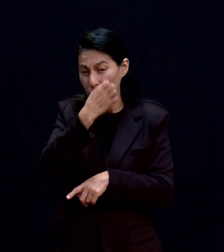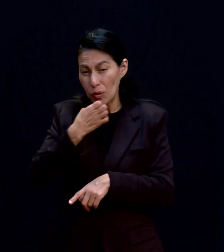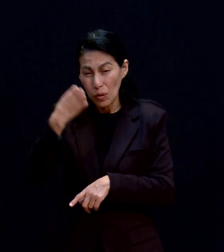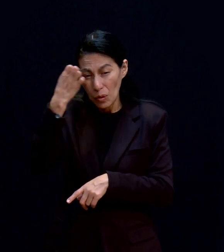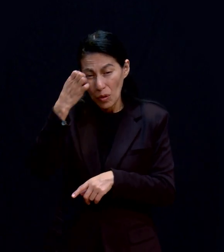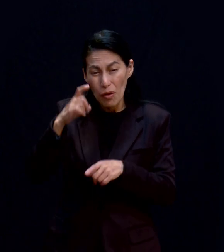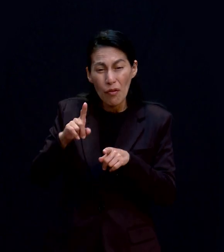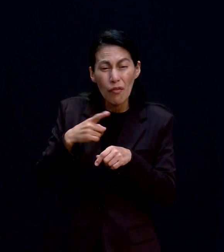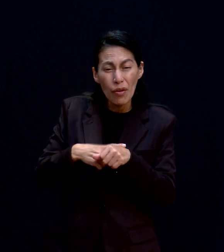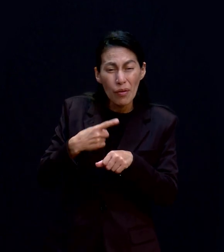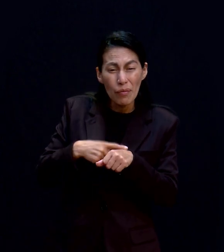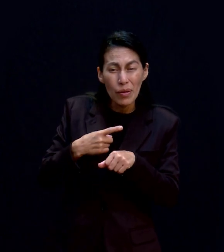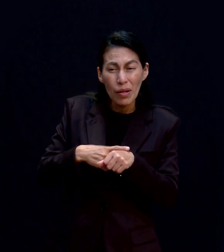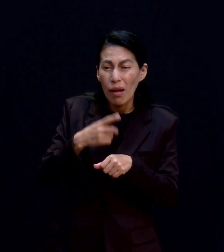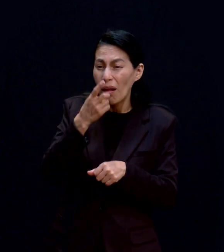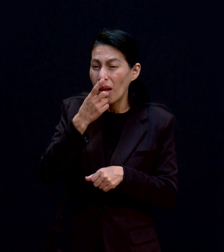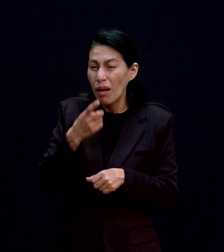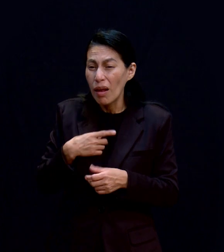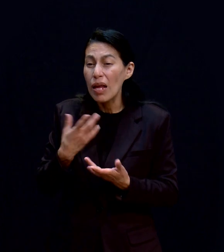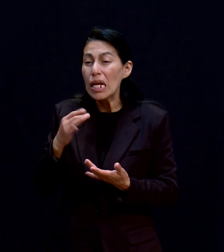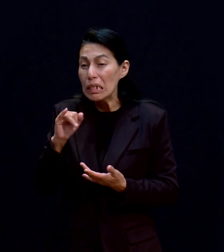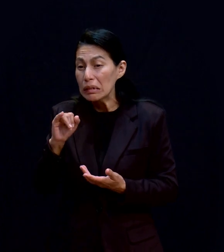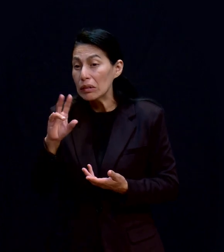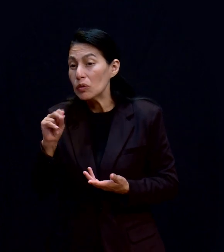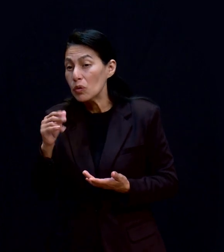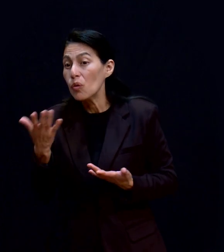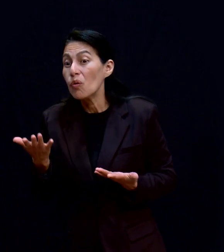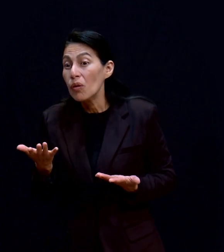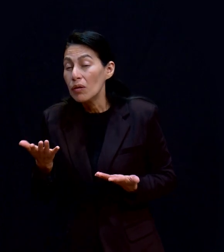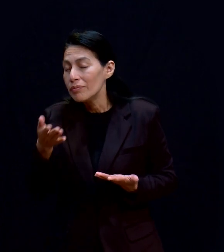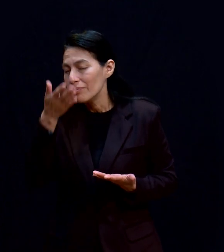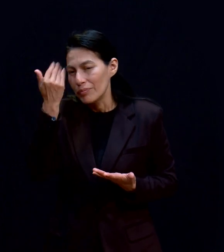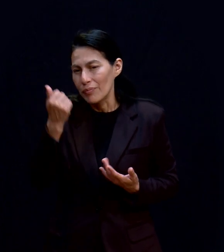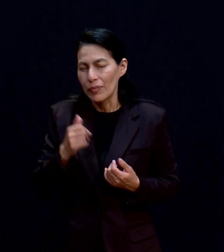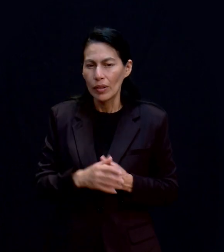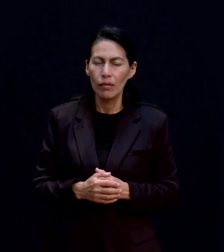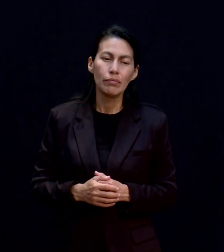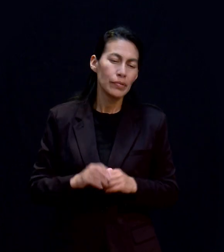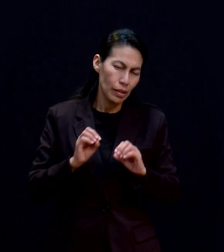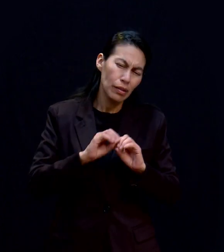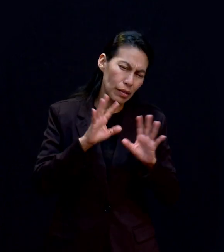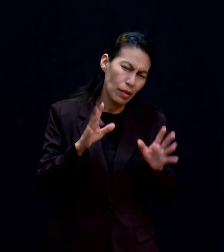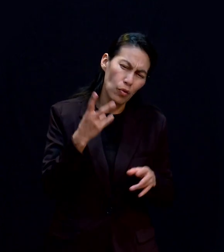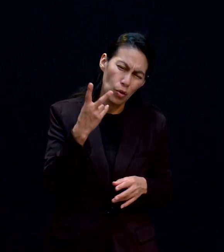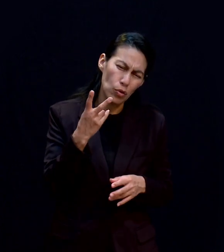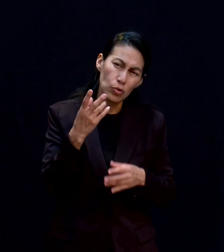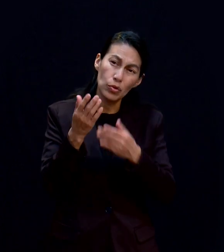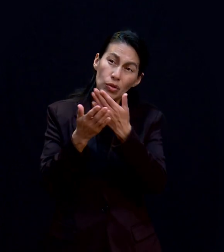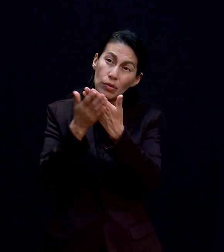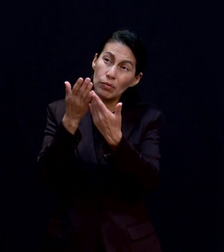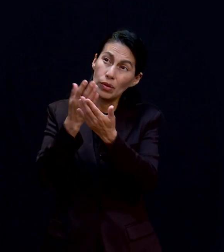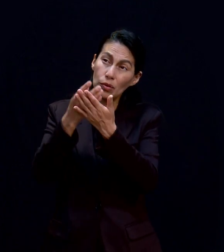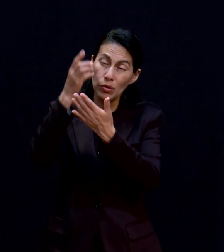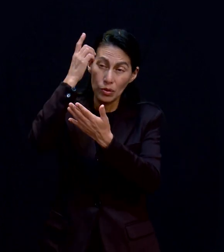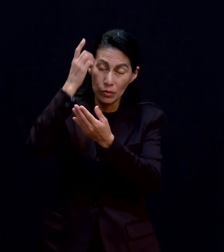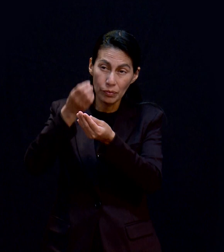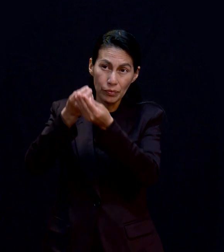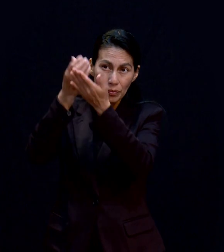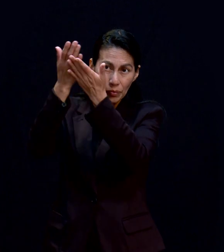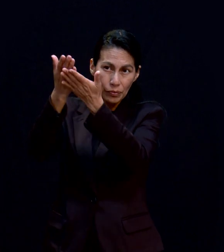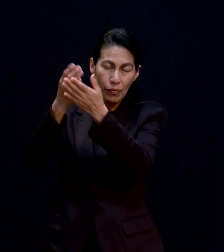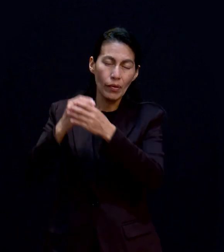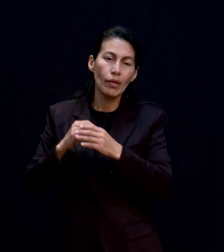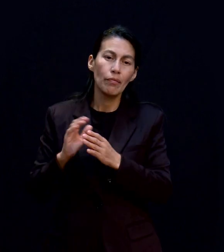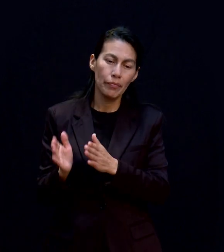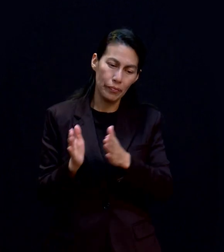cual nos dirá si tiene alguna enfermedad o no los vamos a poner a las dos en las manos de dios noemí